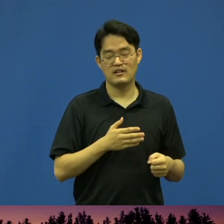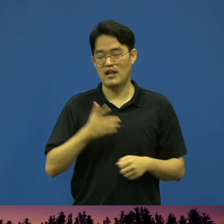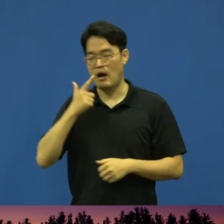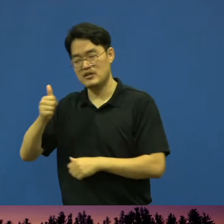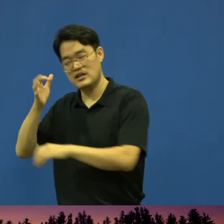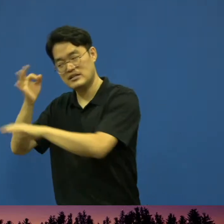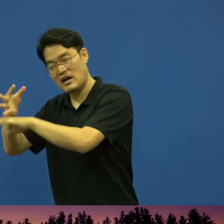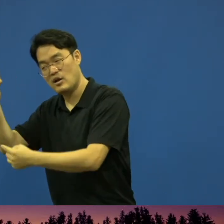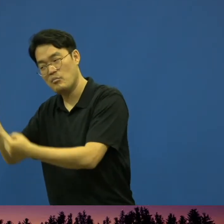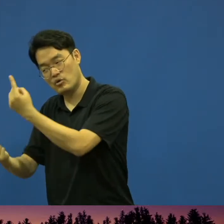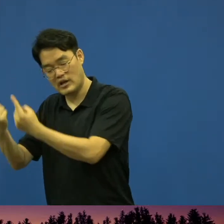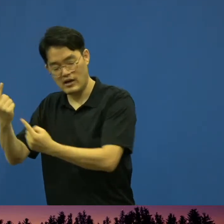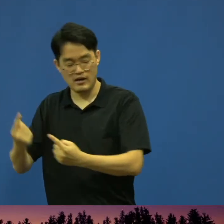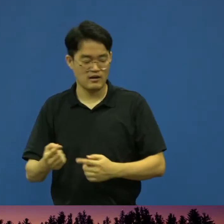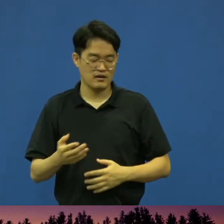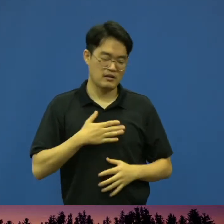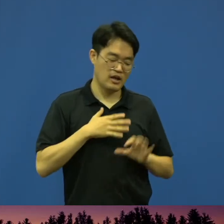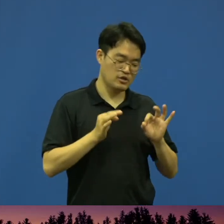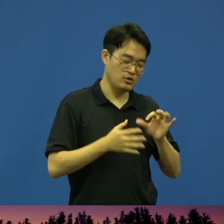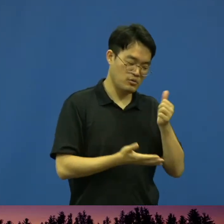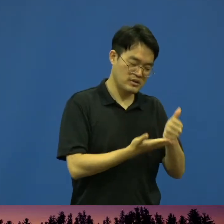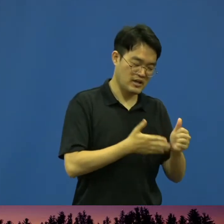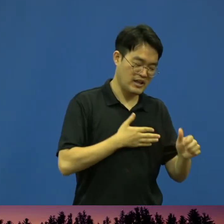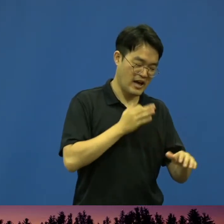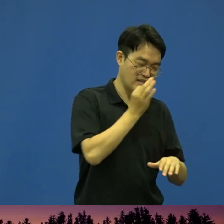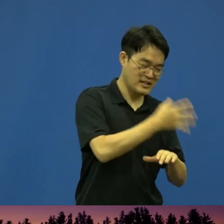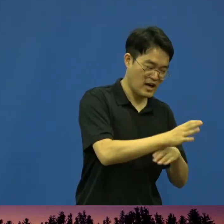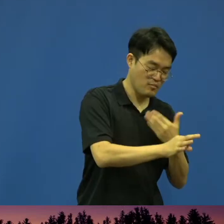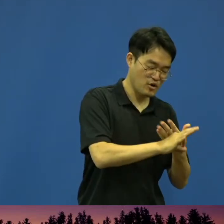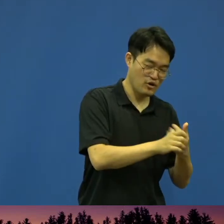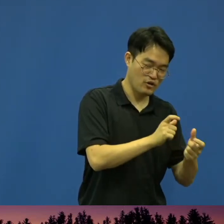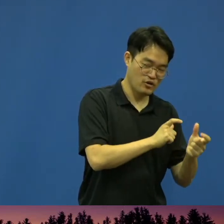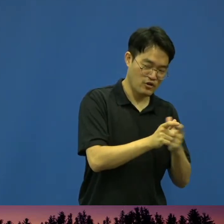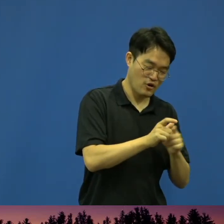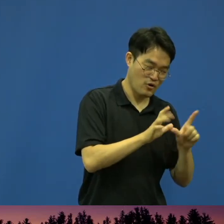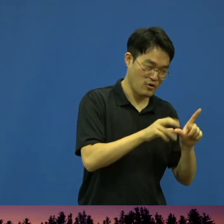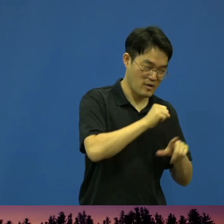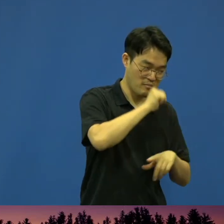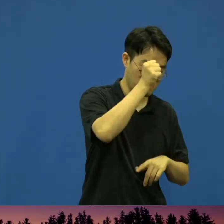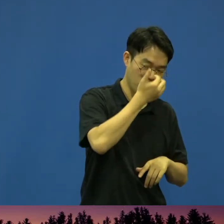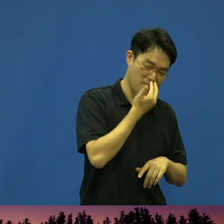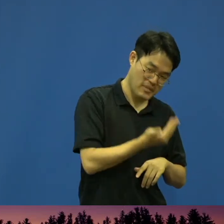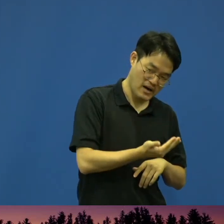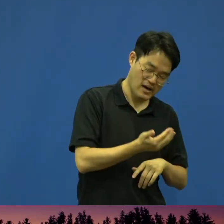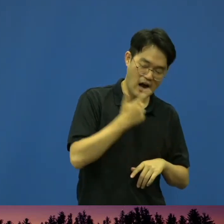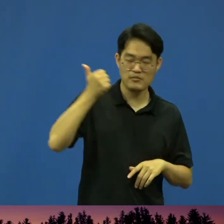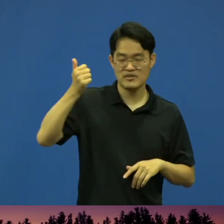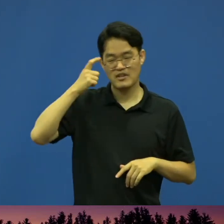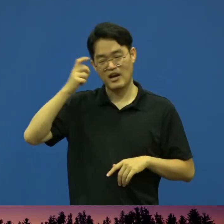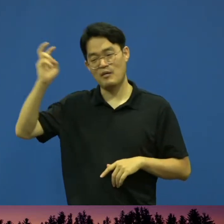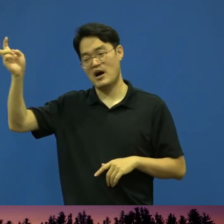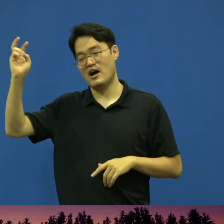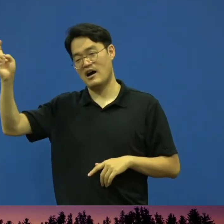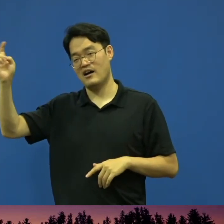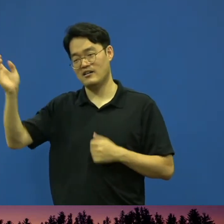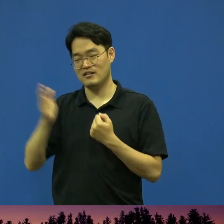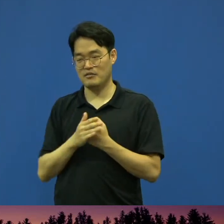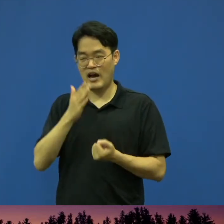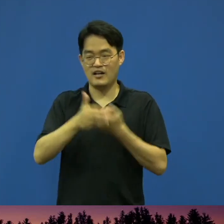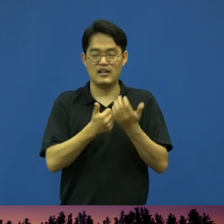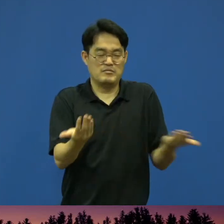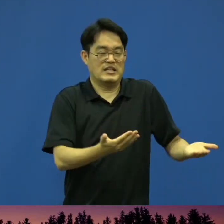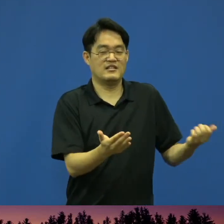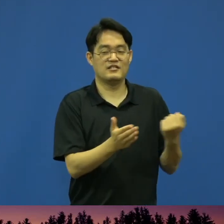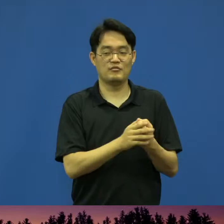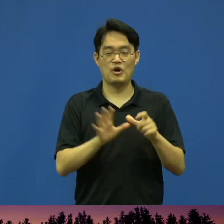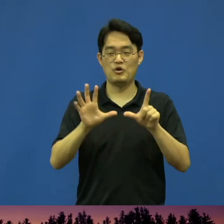하나님의 일을 하고 있는, 조금 이상한 믿음인 것 같지만 어쨌거나 믿음인 것 같아요. 하나님의 일을 하고 있는 저에게 로또를